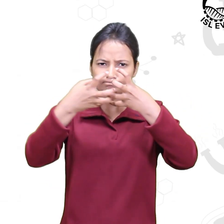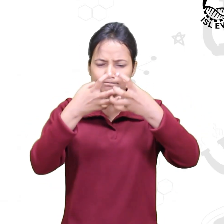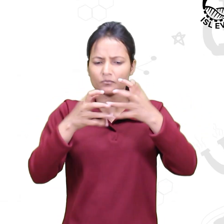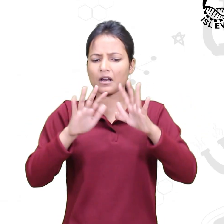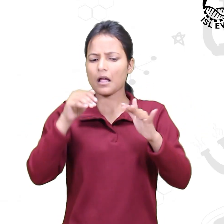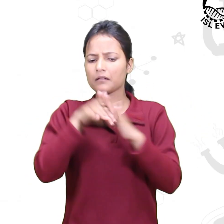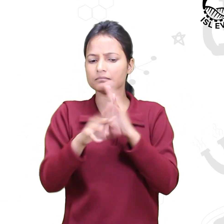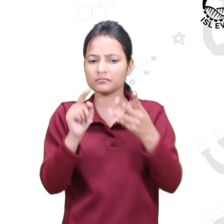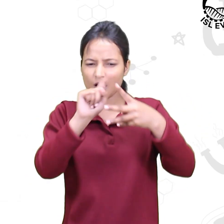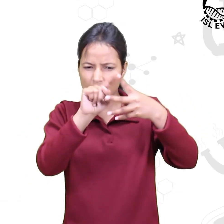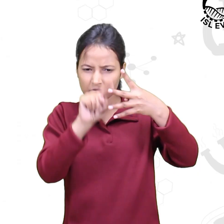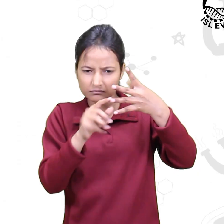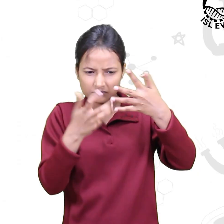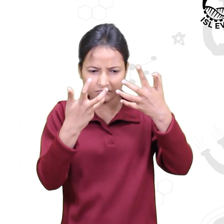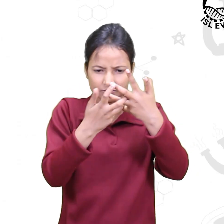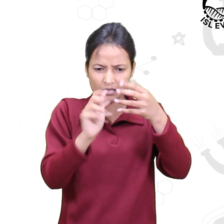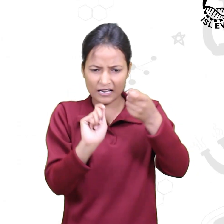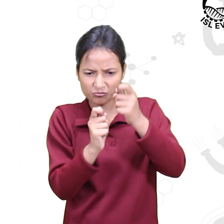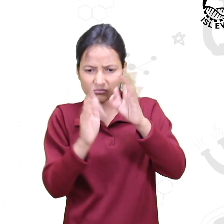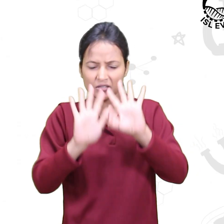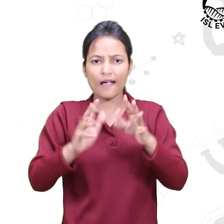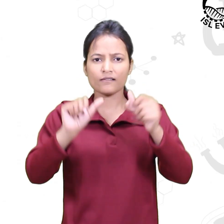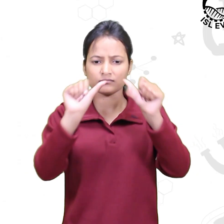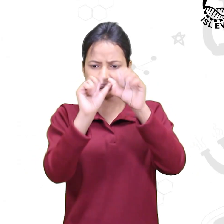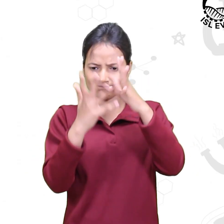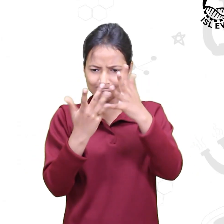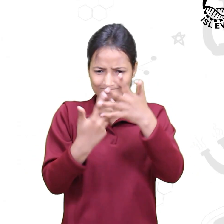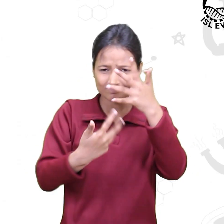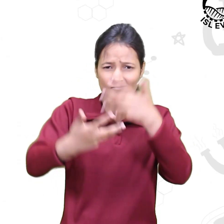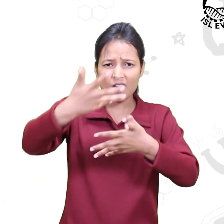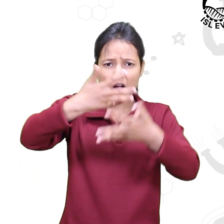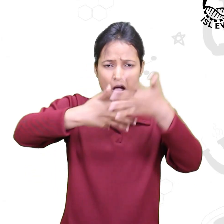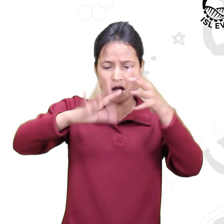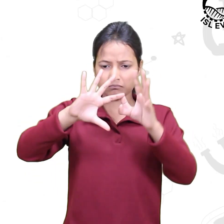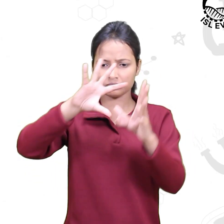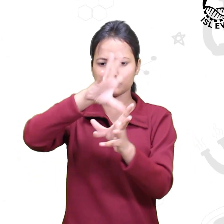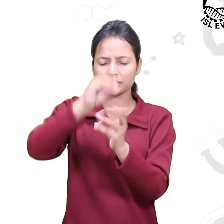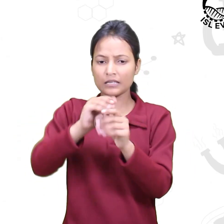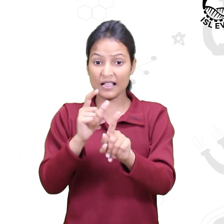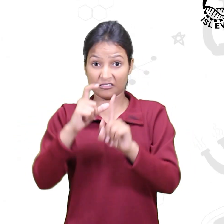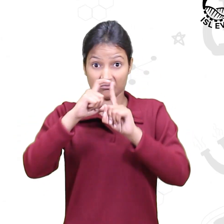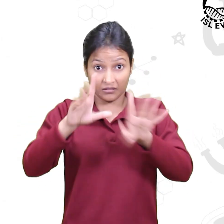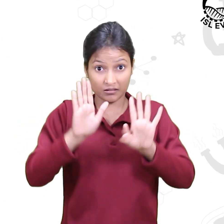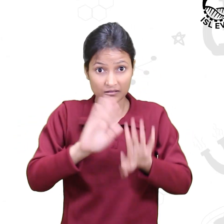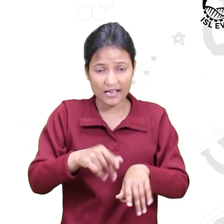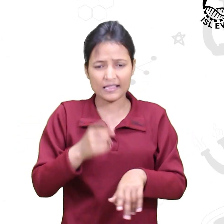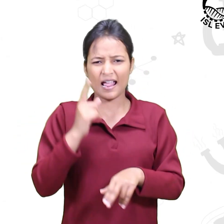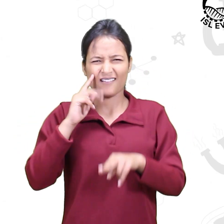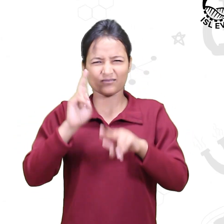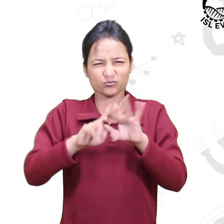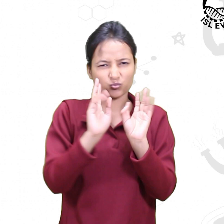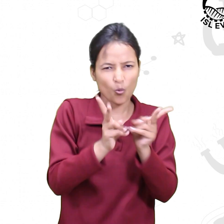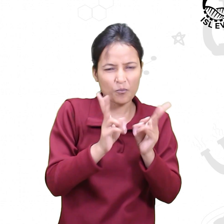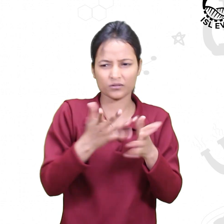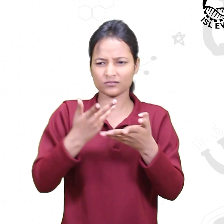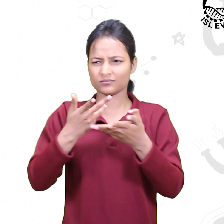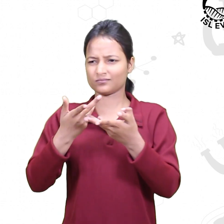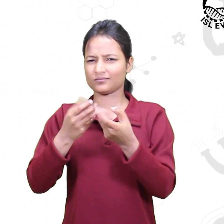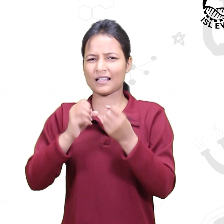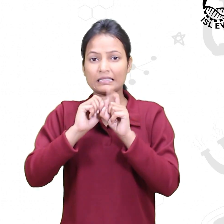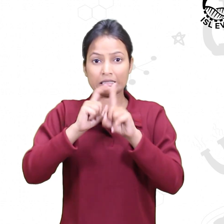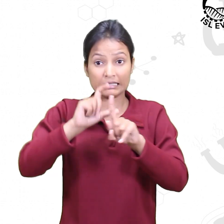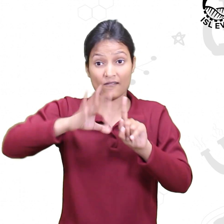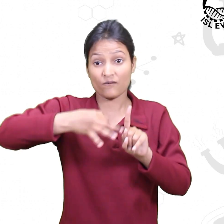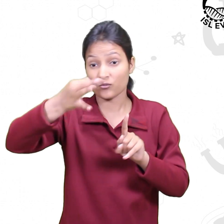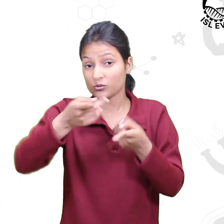रहता है कि भाई ये वायरस ने कहाँ म्यूटेट किया है, ये वायरस कितना खतरनाक हो सकता है, या ये वायरस नहीं म्यूटेट हो ये ठीक है, या इसके